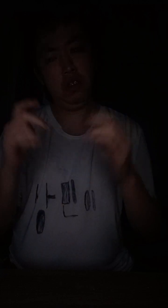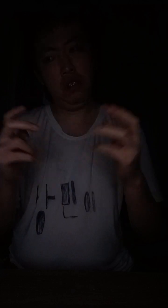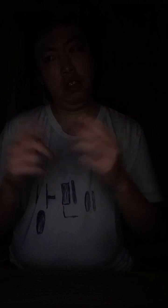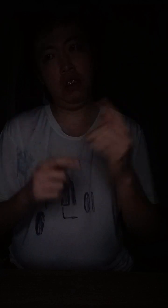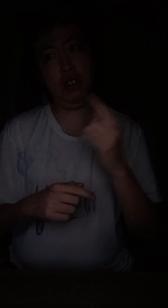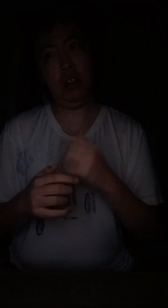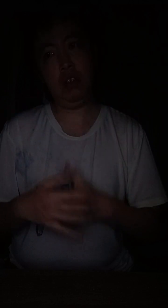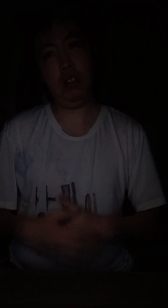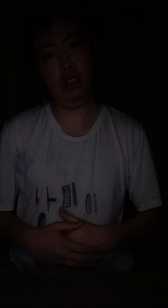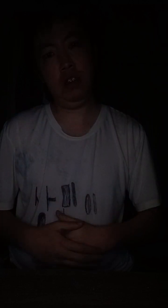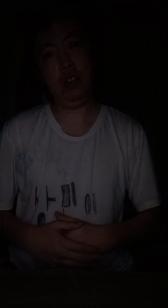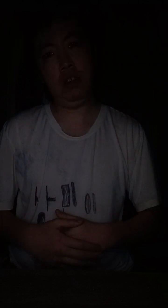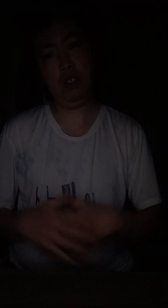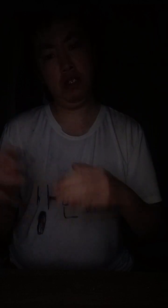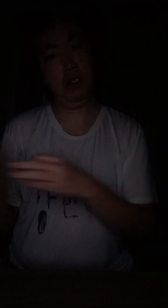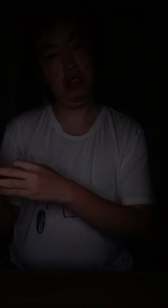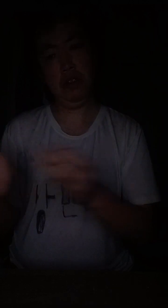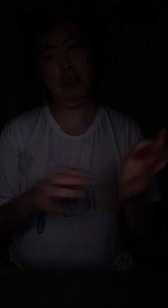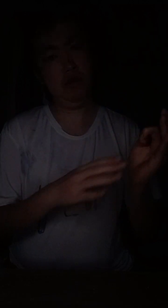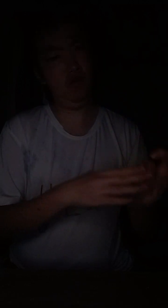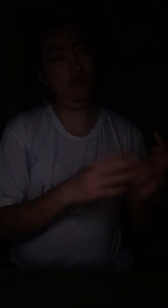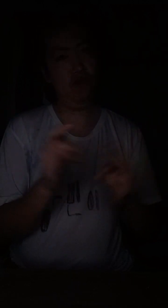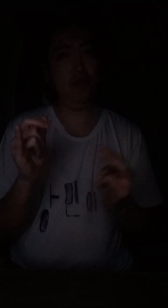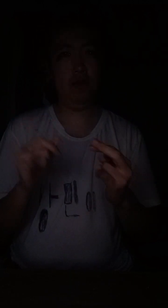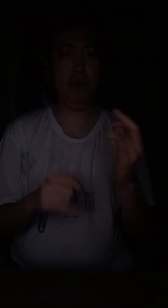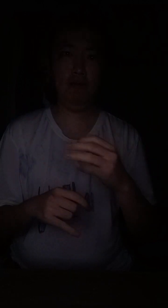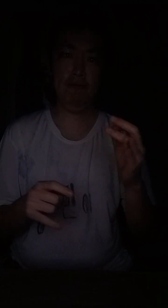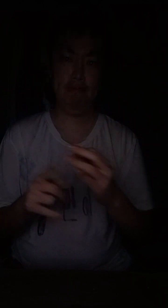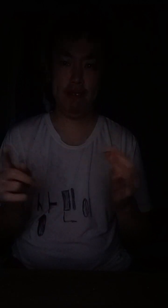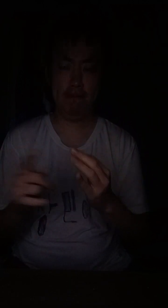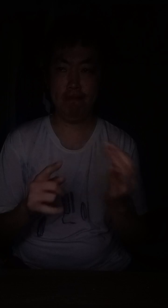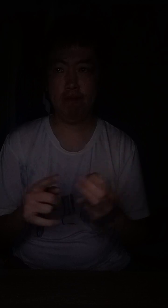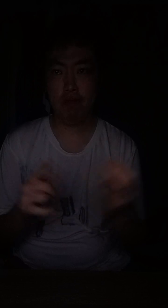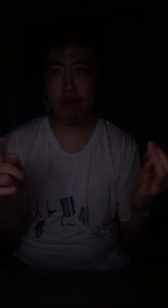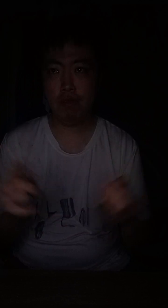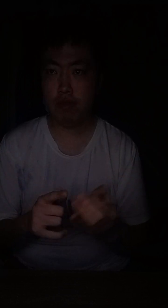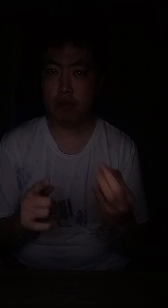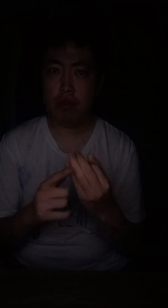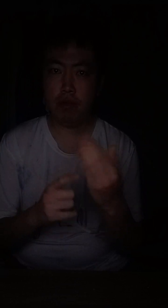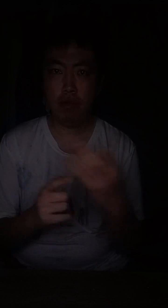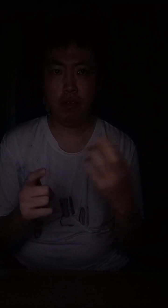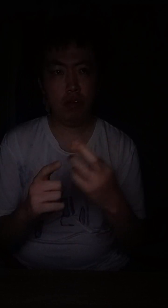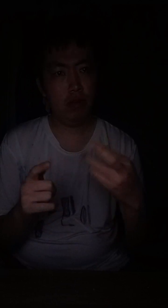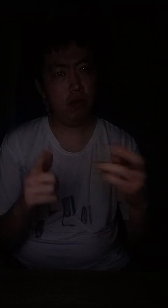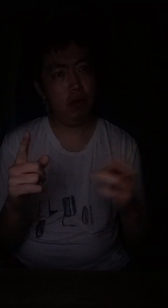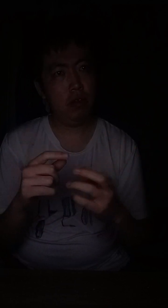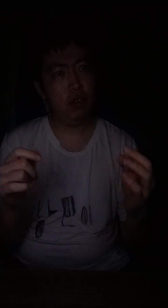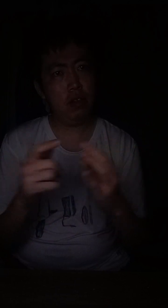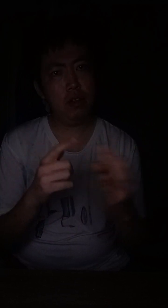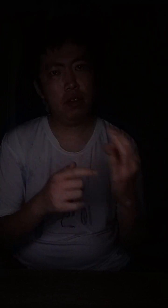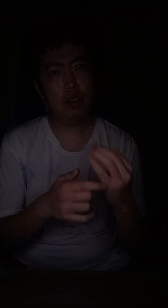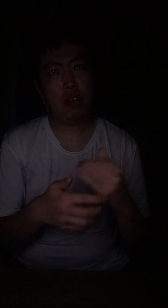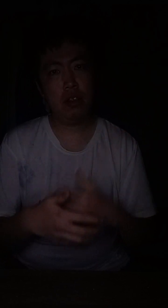자동차 등록원부. 지난 2006년부터 주정차 위반 과태료 미납으로 차량이 7번 압류됐습니다.